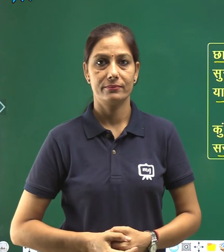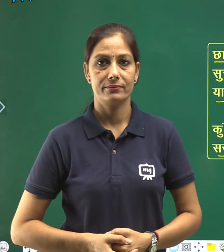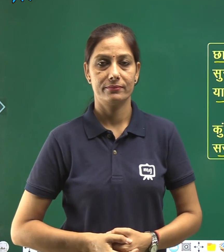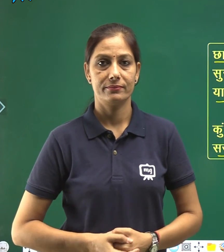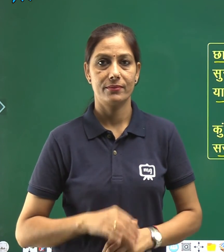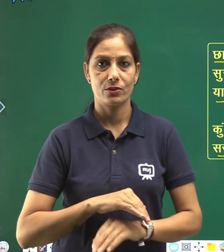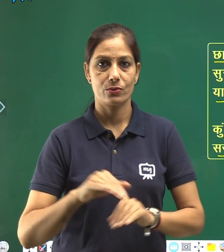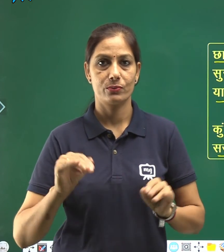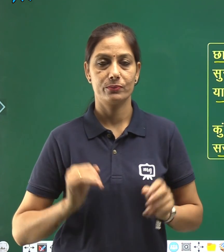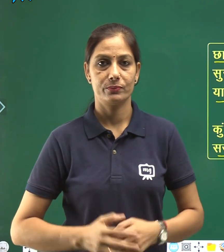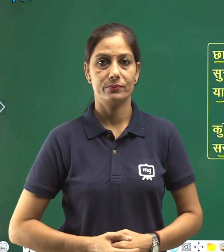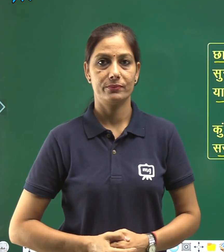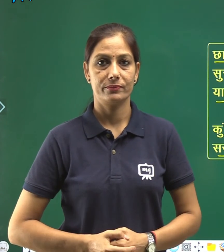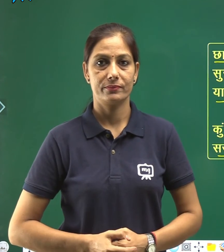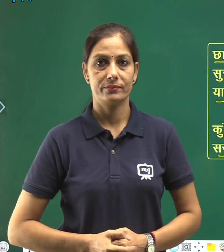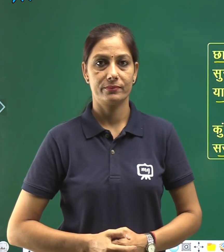बच्चों,